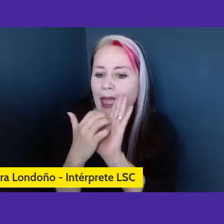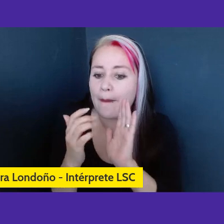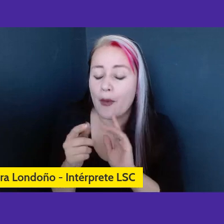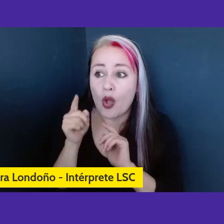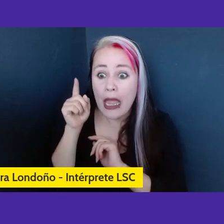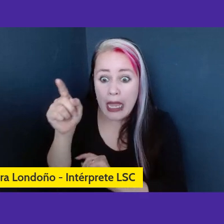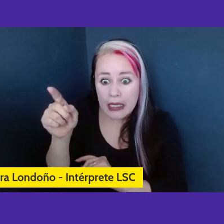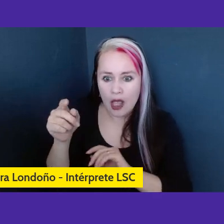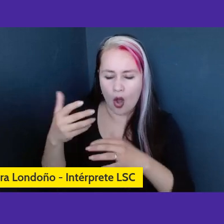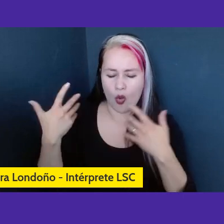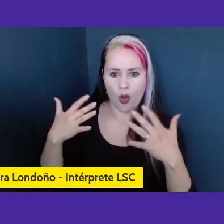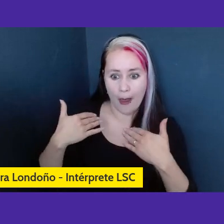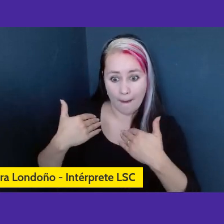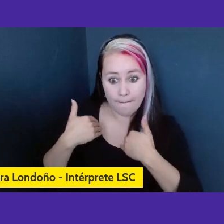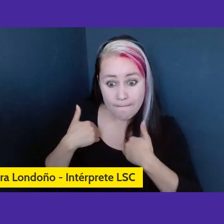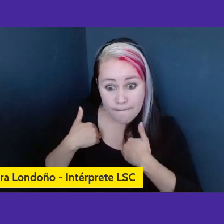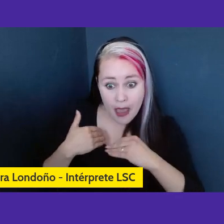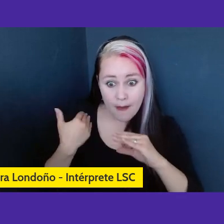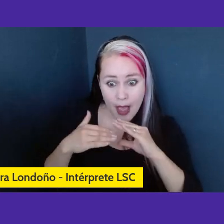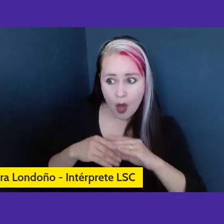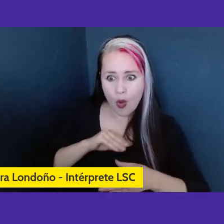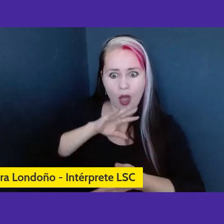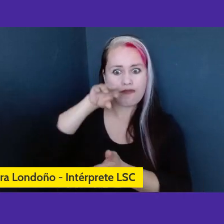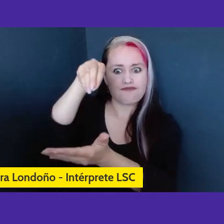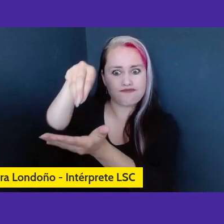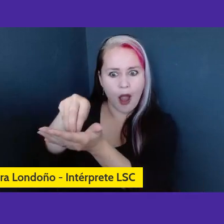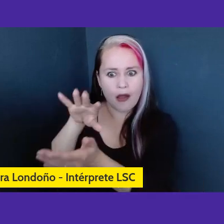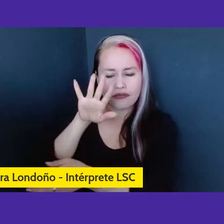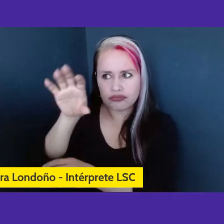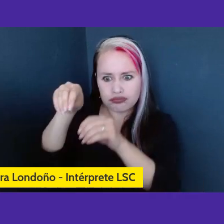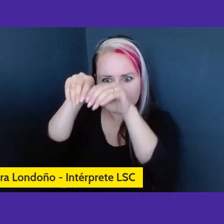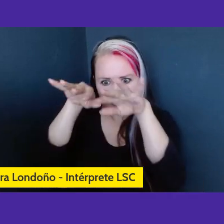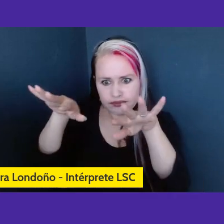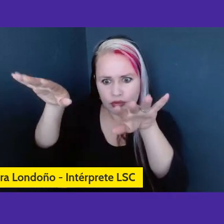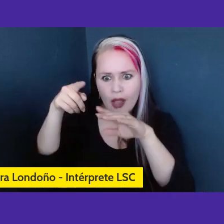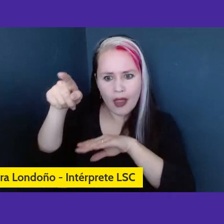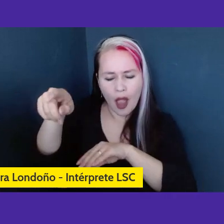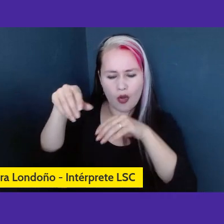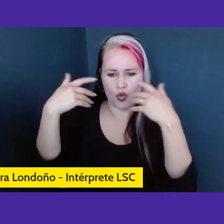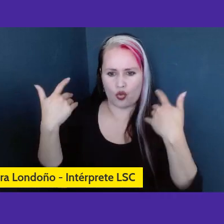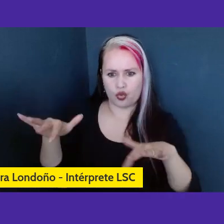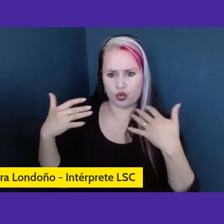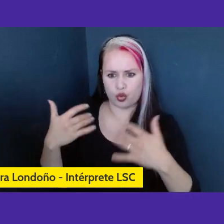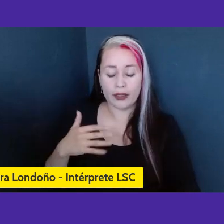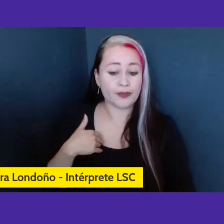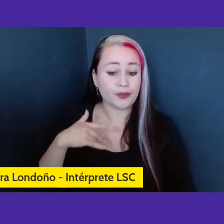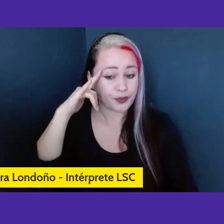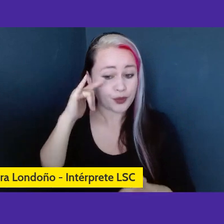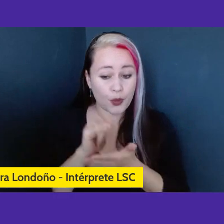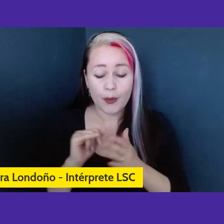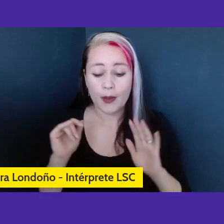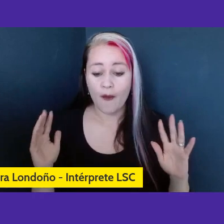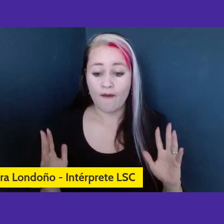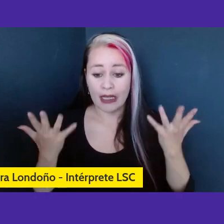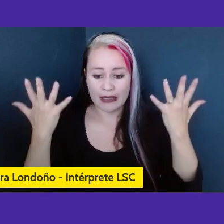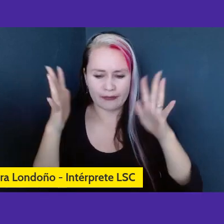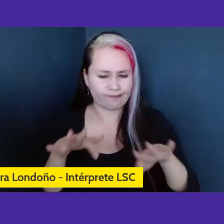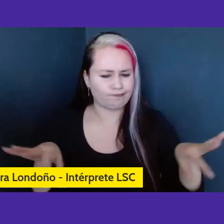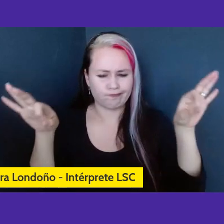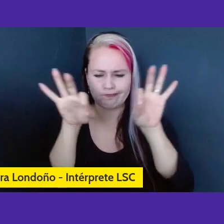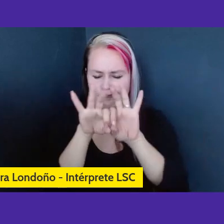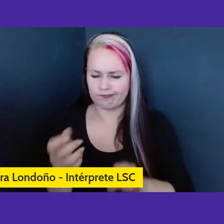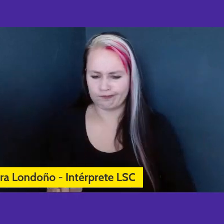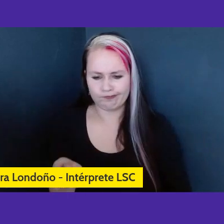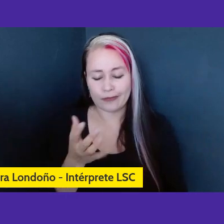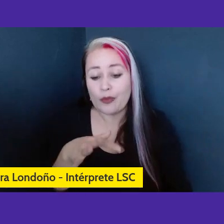antes era imposible. Entonces yo creo que los festivales son una herramienta clave a la hora de ganar